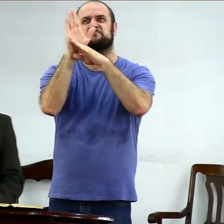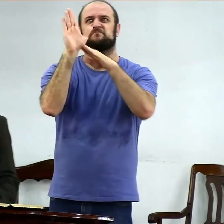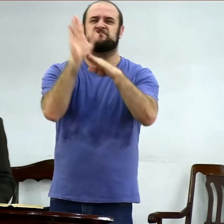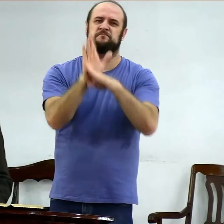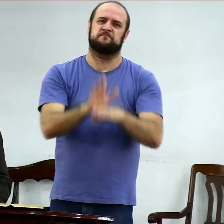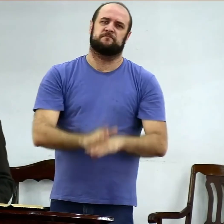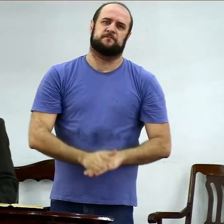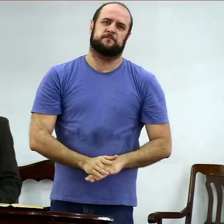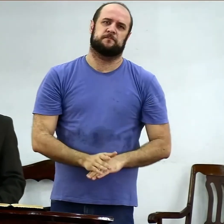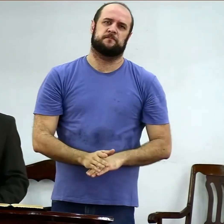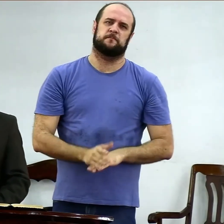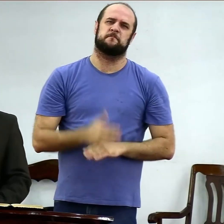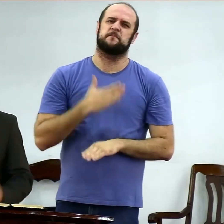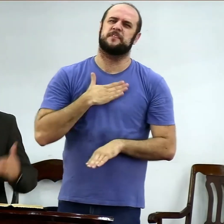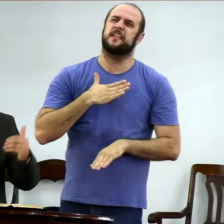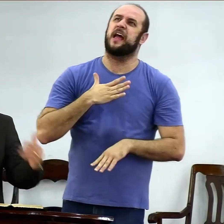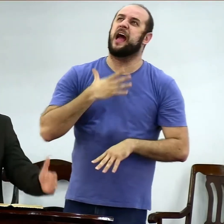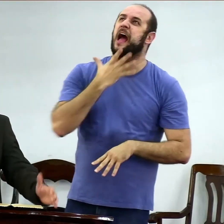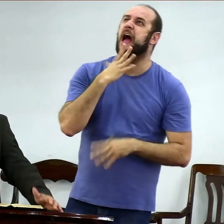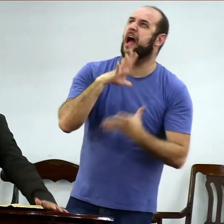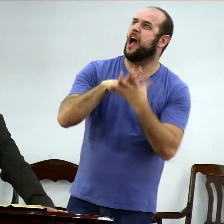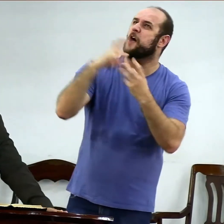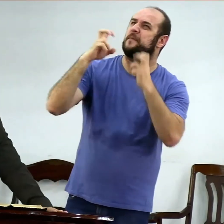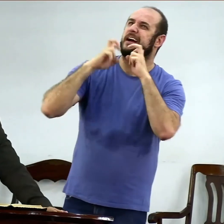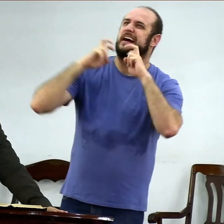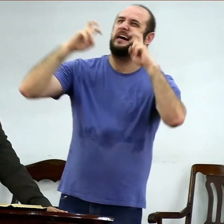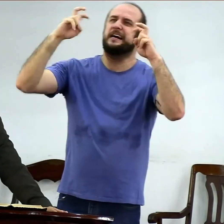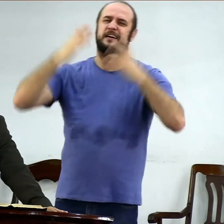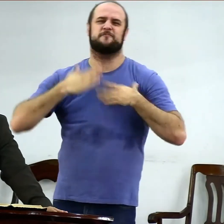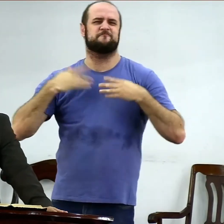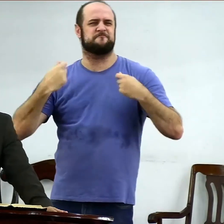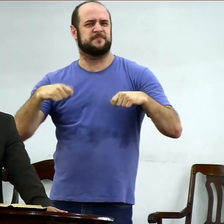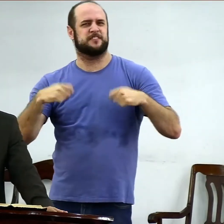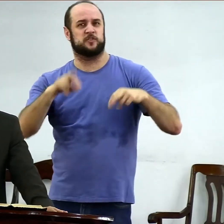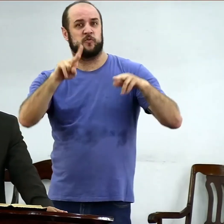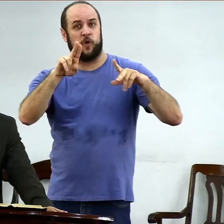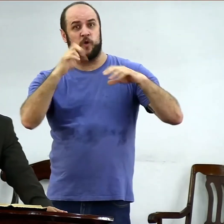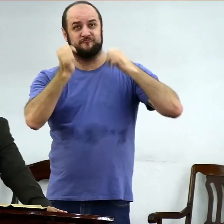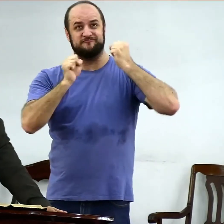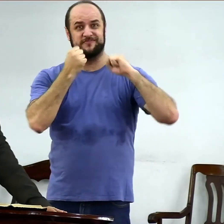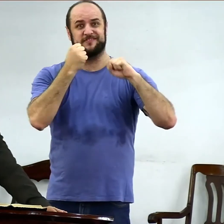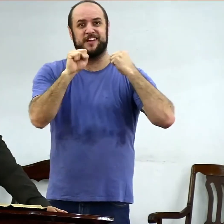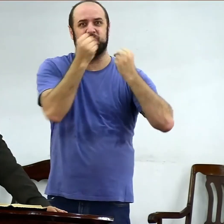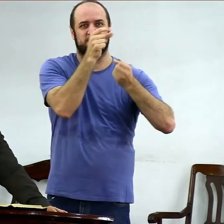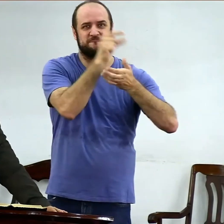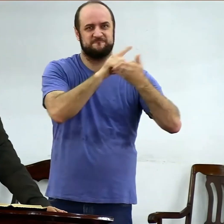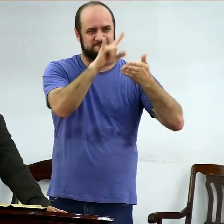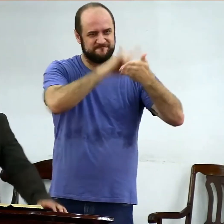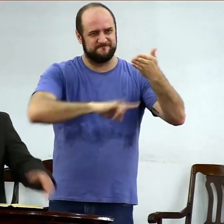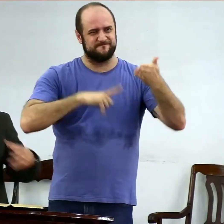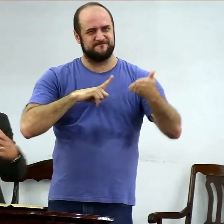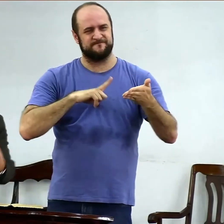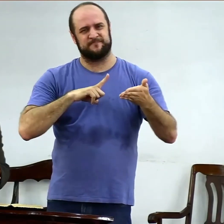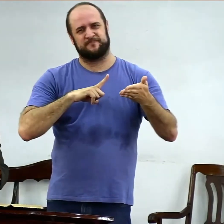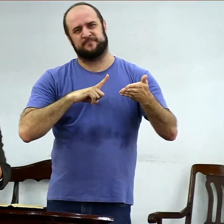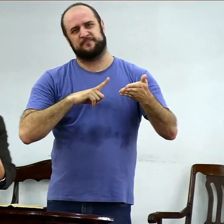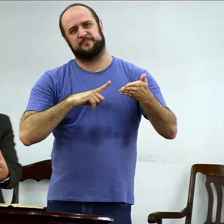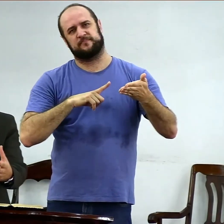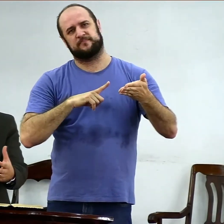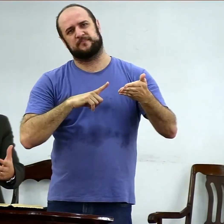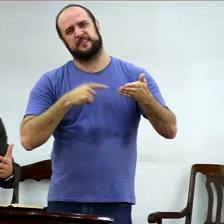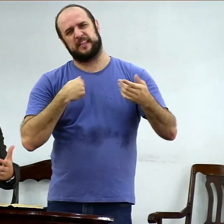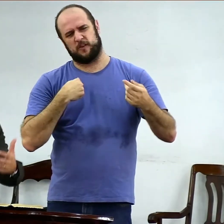quando a minha alma clama por socorro, eu preciso fazer como salmista. No Salmo 120, o salmista diz que na